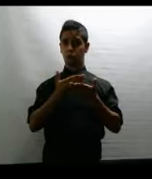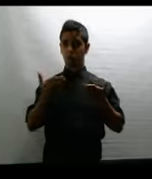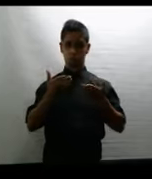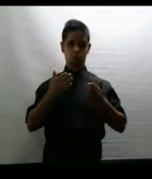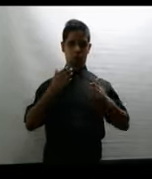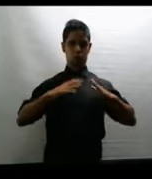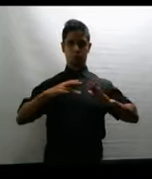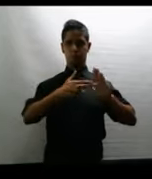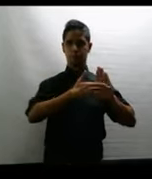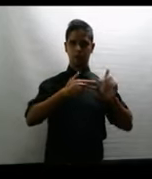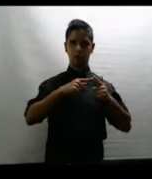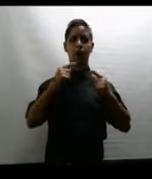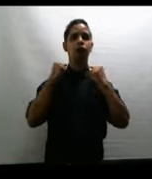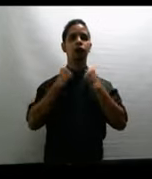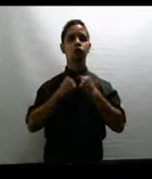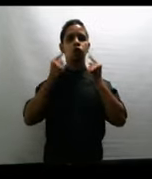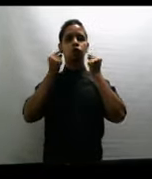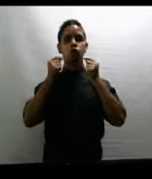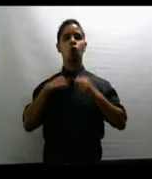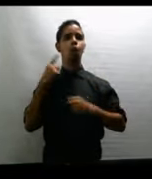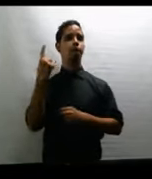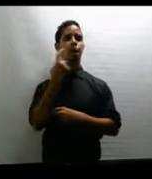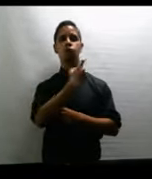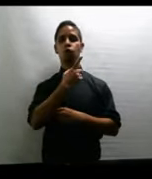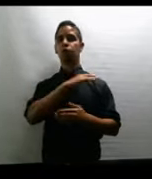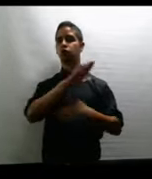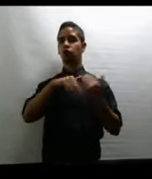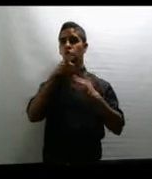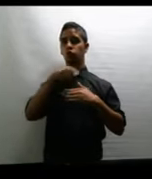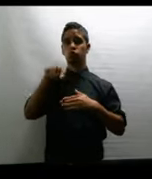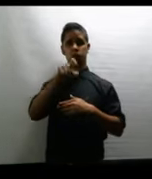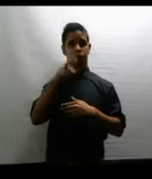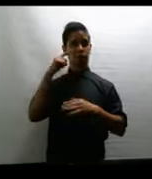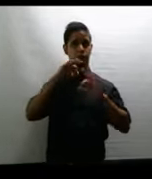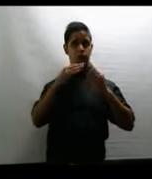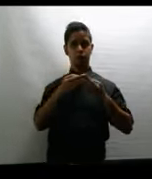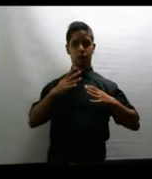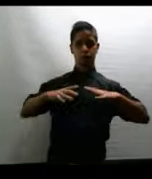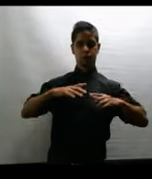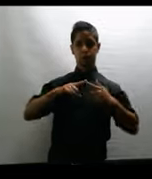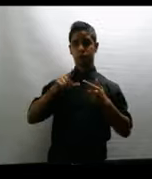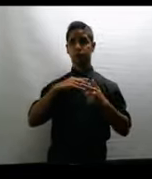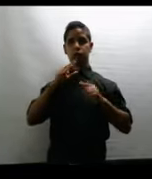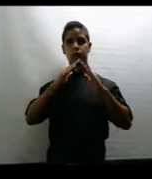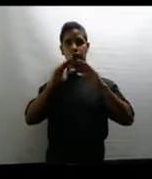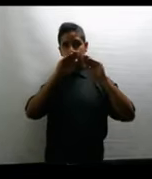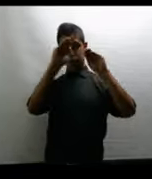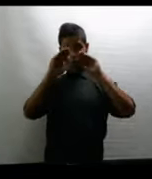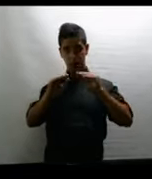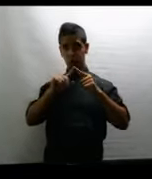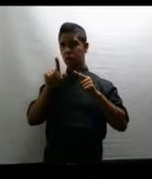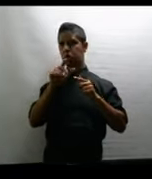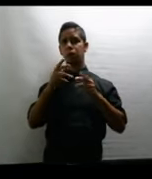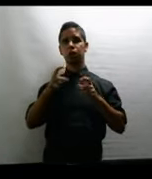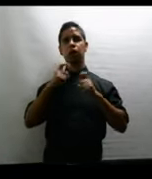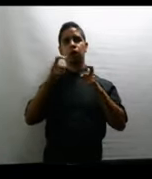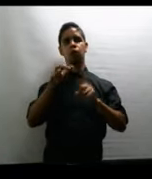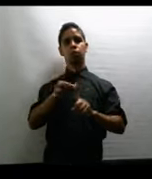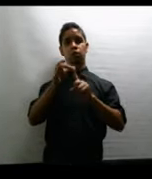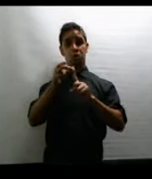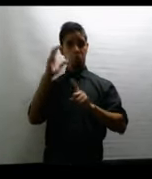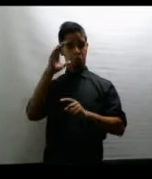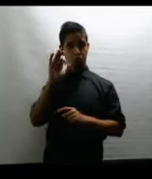marcas, accesorios, perfumería, todo lo que necesitas para vestir a tu familia, decorar tu hogar y para esos regalitos especiales. Busca nuestras